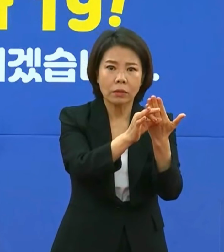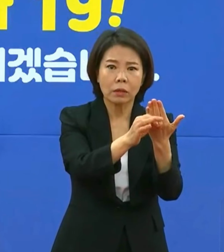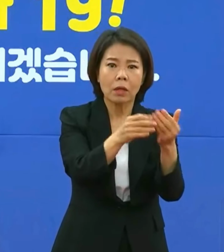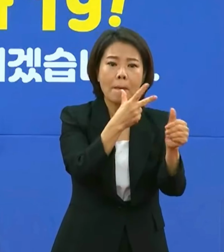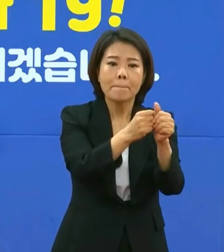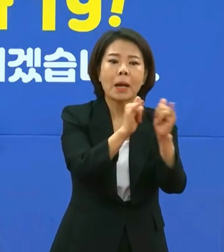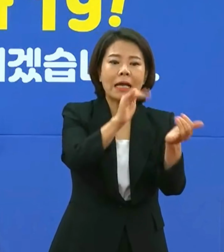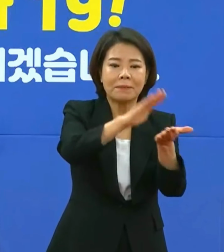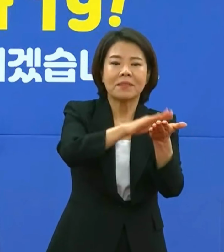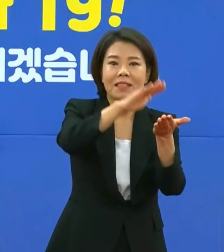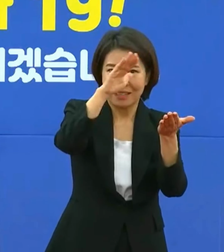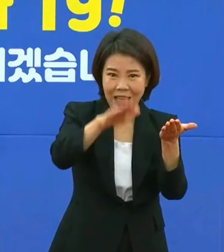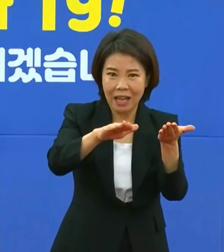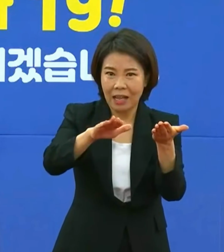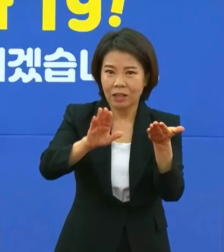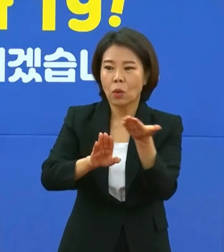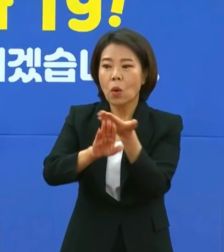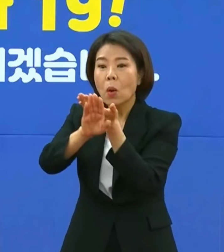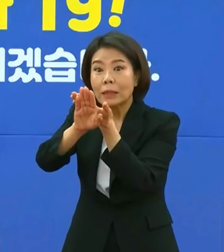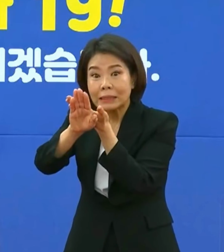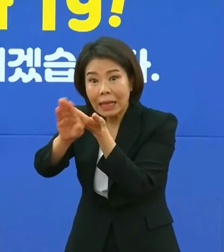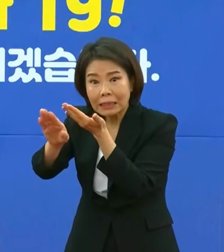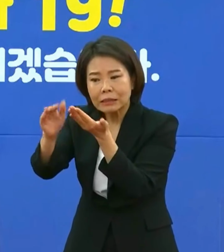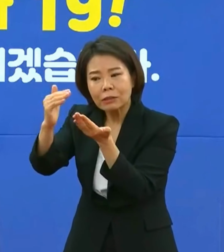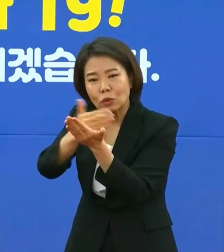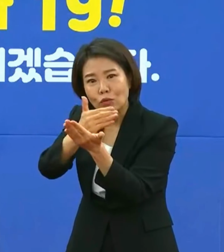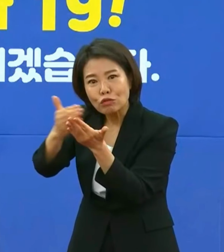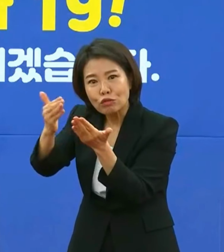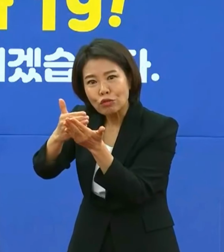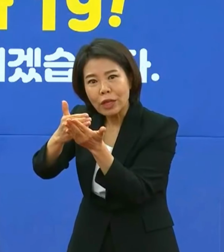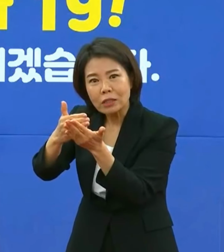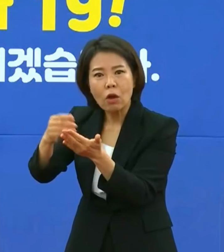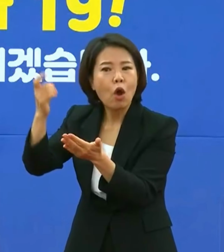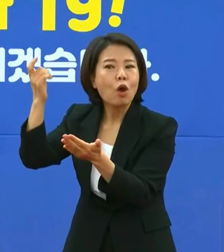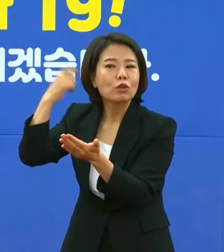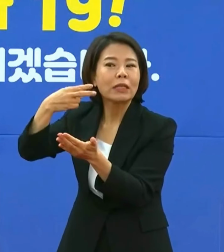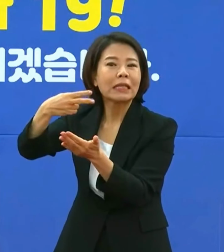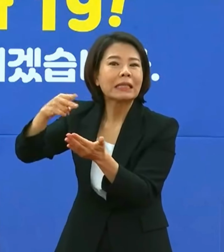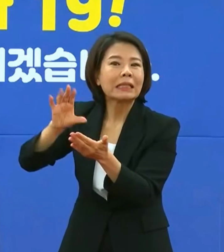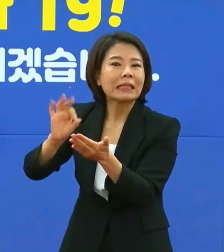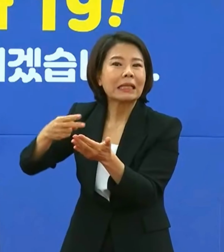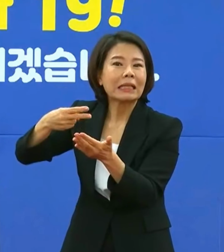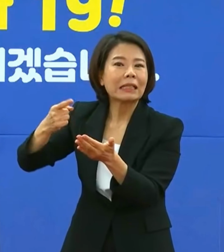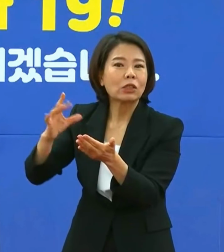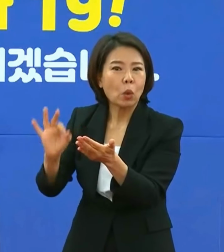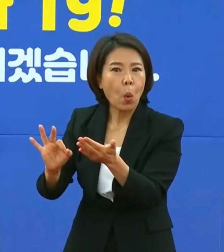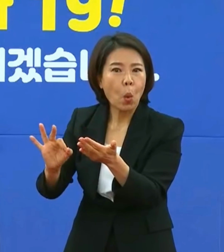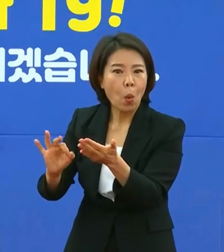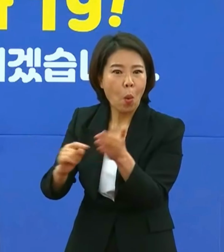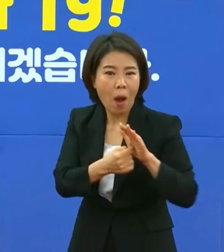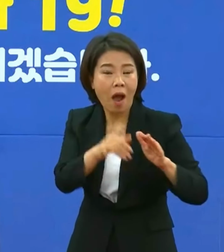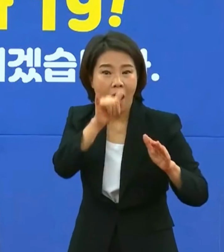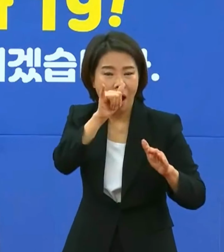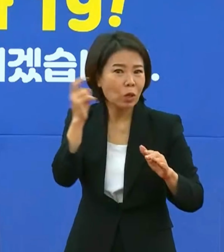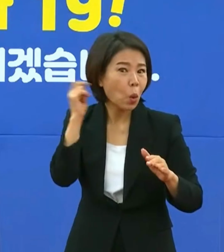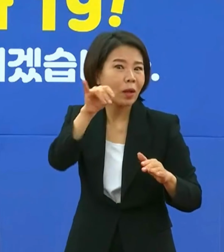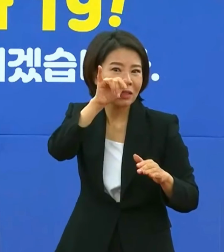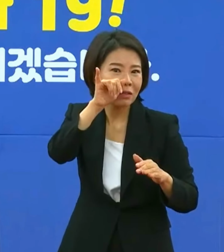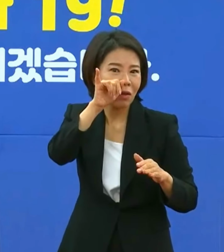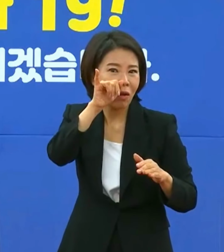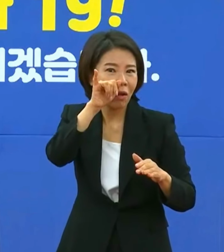자입니다 다른 종류의 100 방 여 패스는 띵동 으로 음성 안내가 제공 뱀의 따라 시설